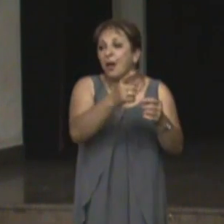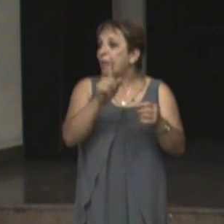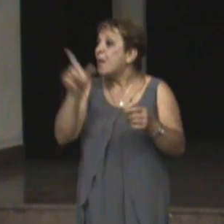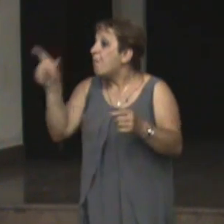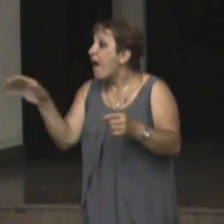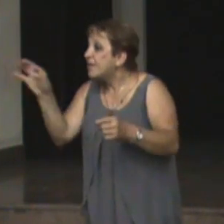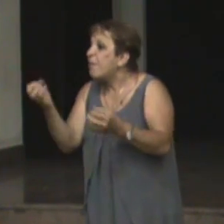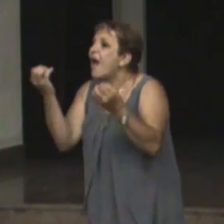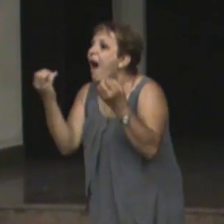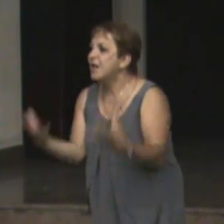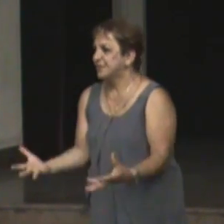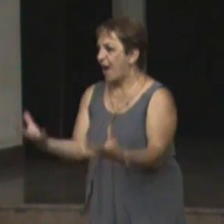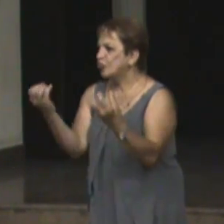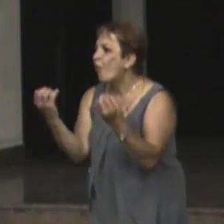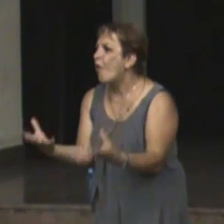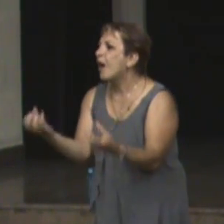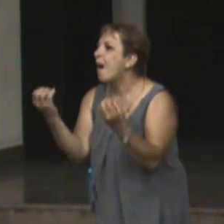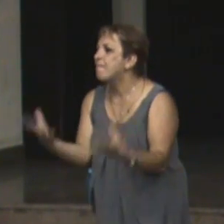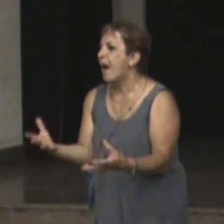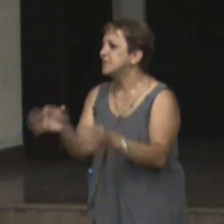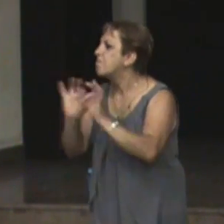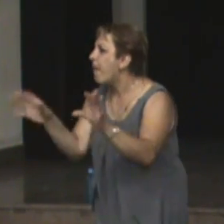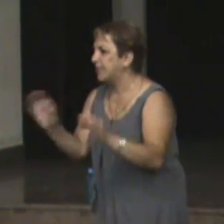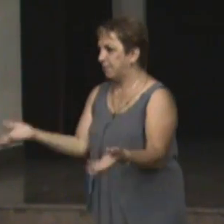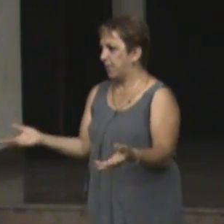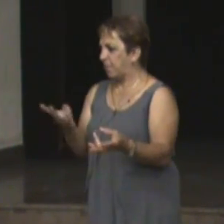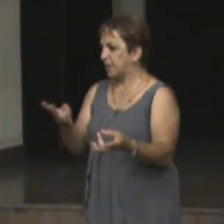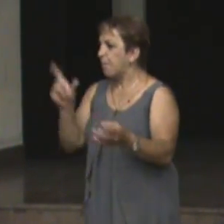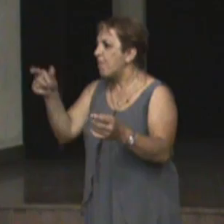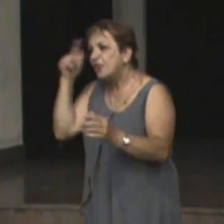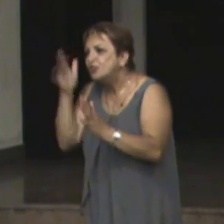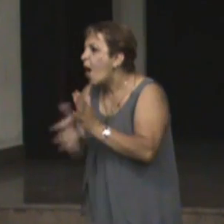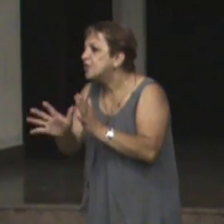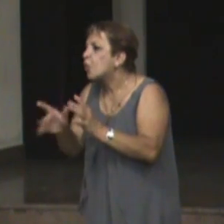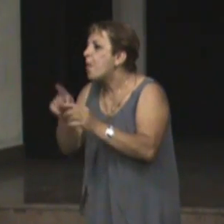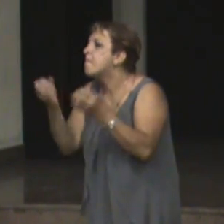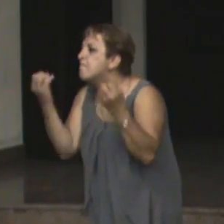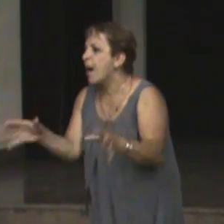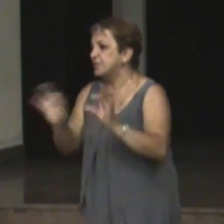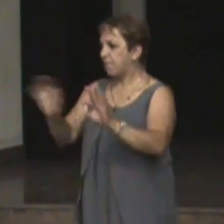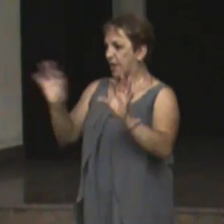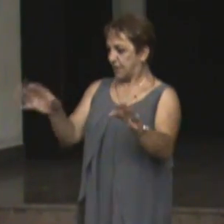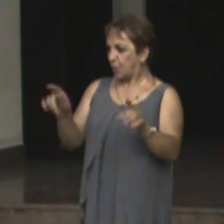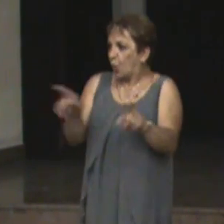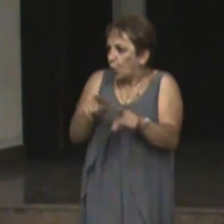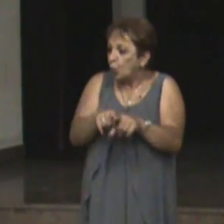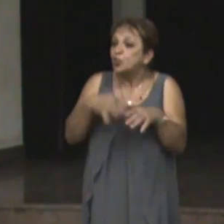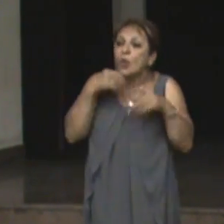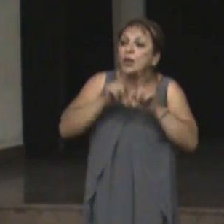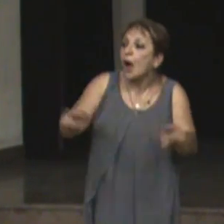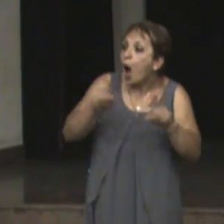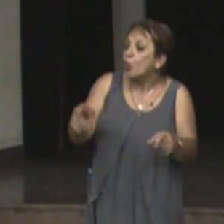պարզ խոսքը։ Ես այդ օրինակը հաճախ եմ հիշում, երբ որ ես ինքս էլ շատ առիթում եմ ունենում